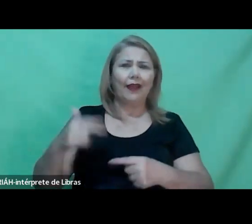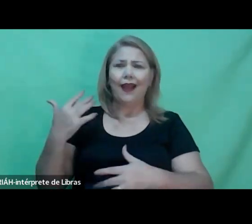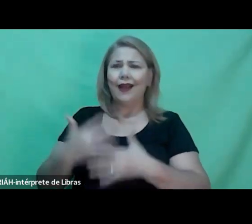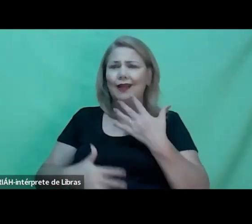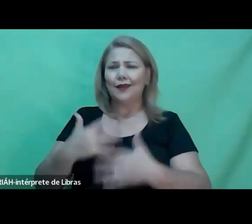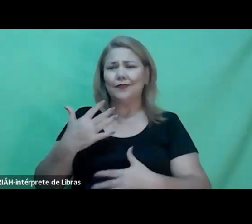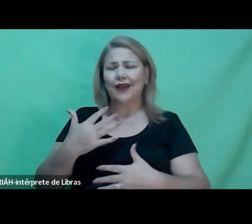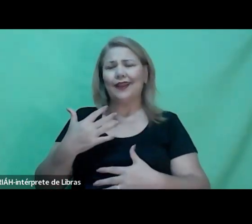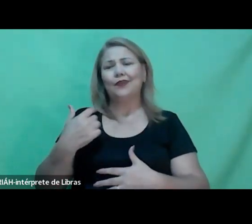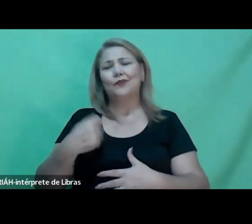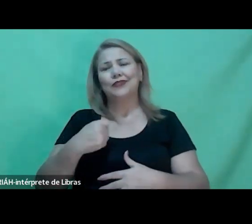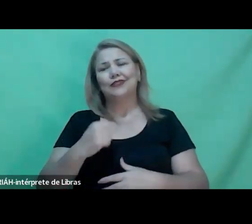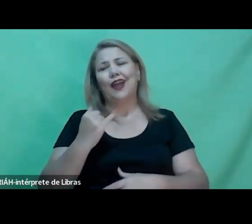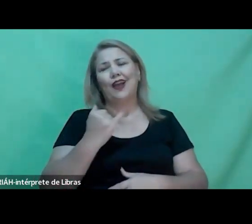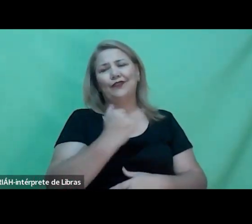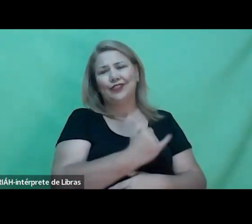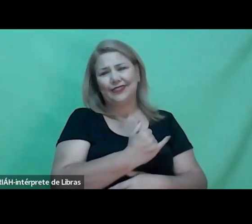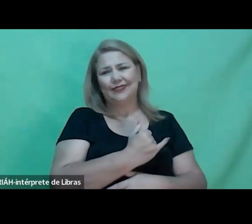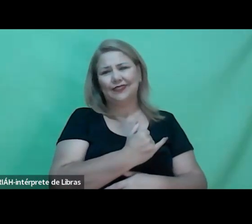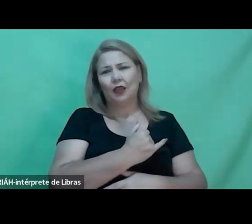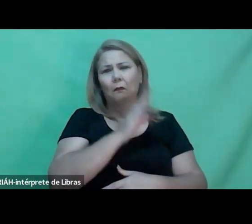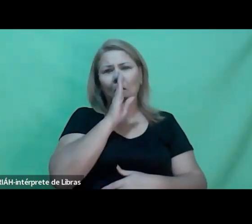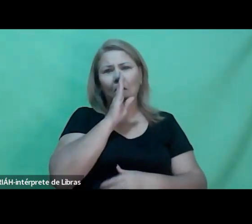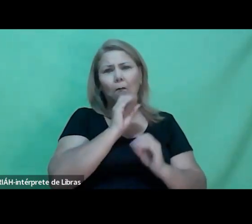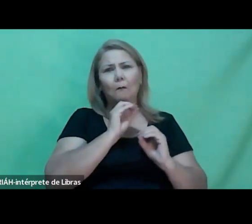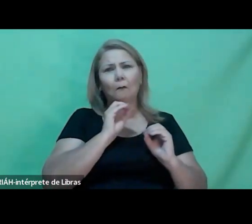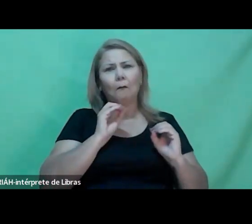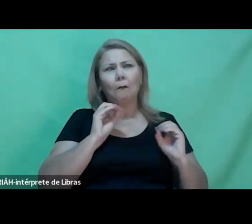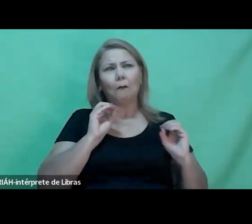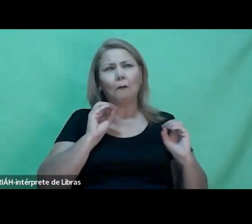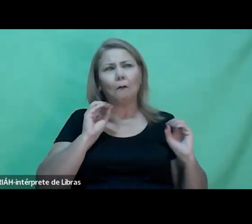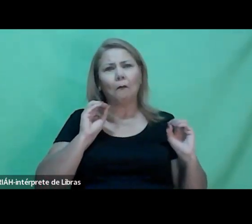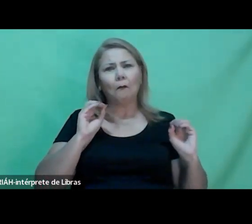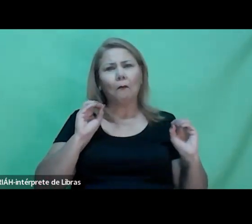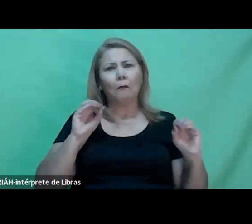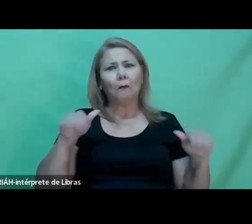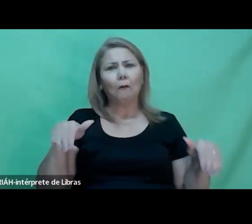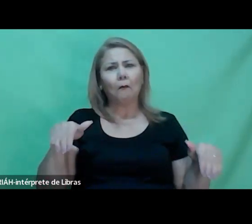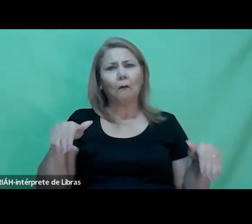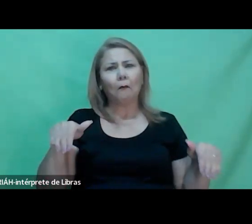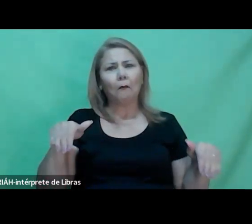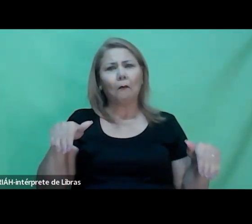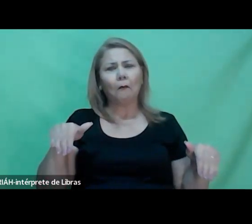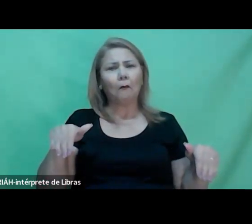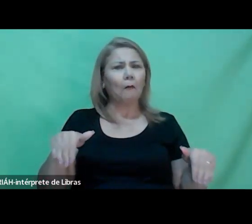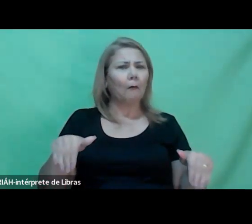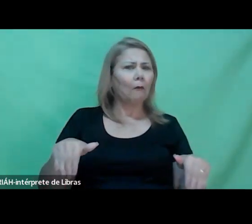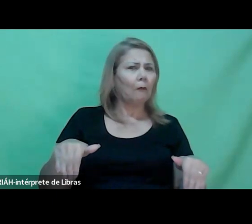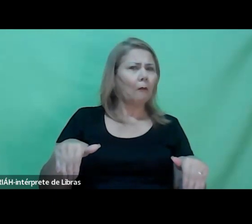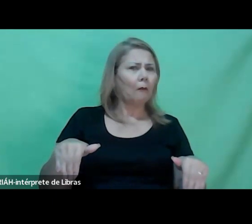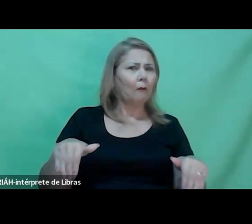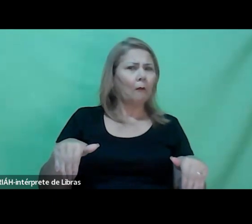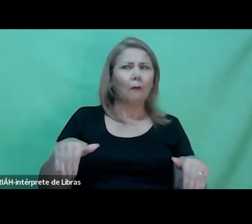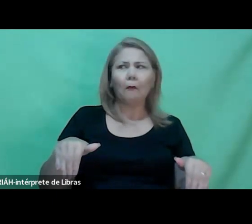describir esos vacíos o silencios que se producen en la comunicación Eh bueno el el